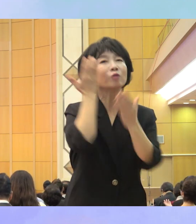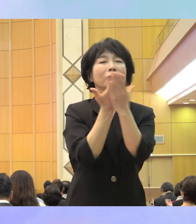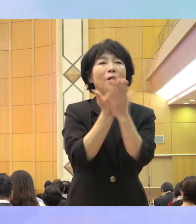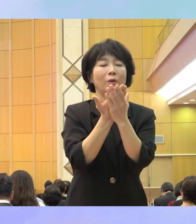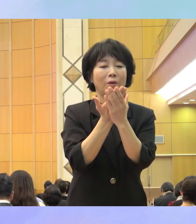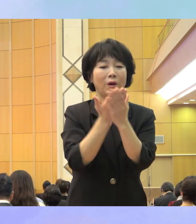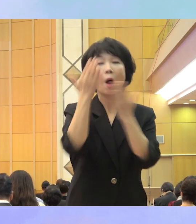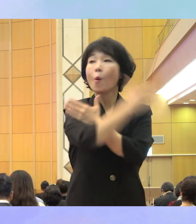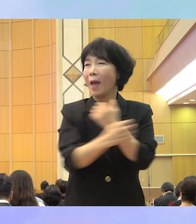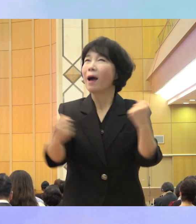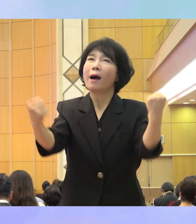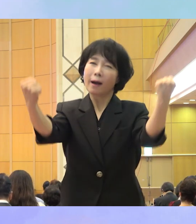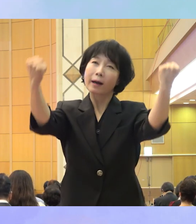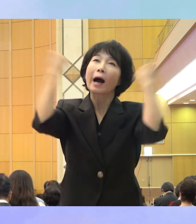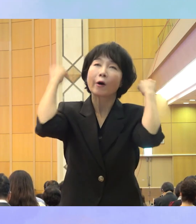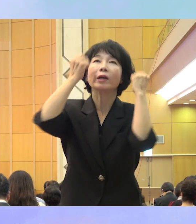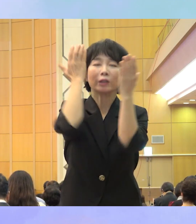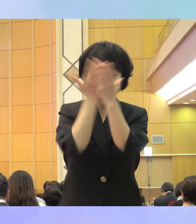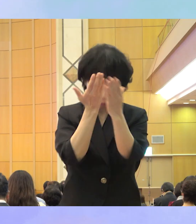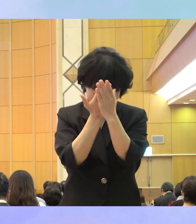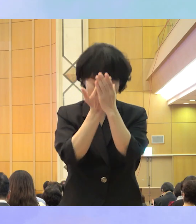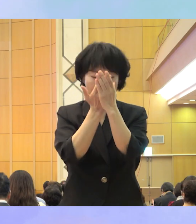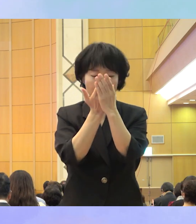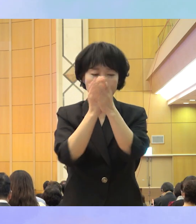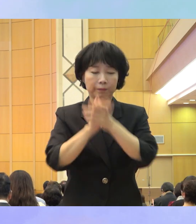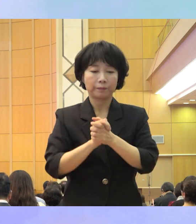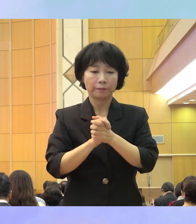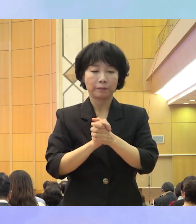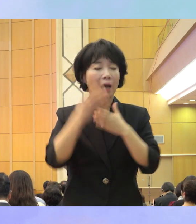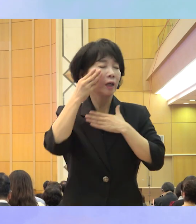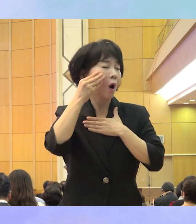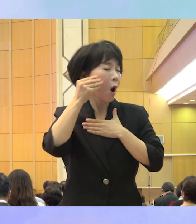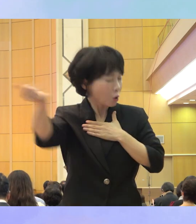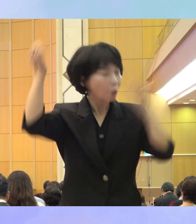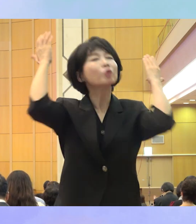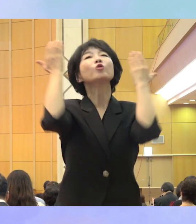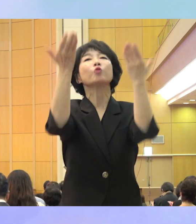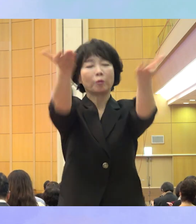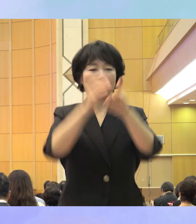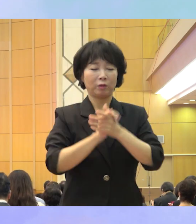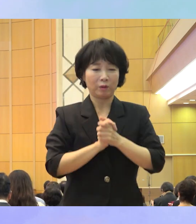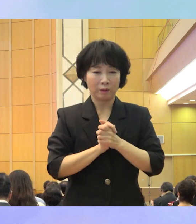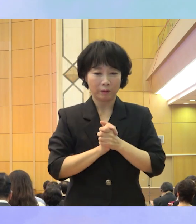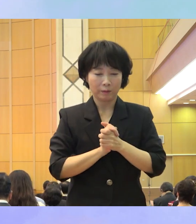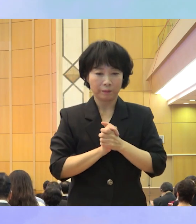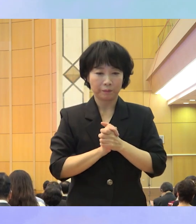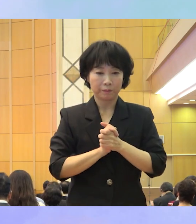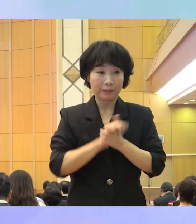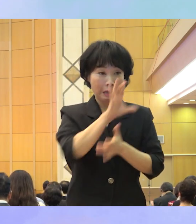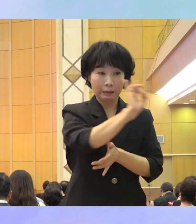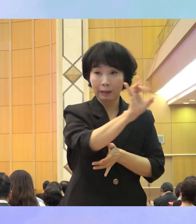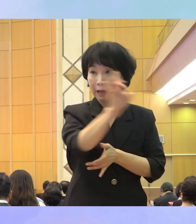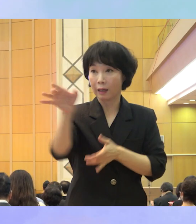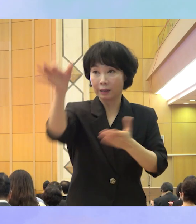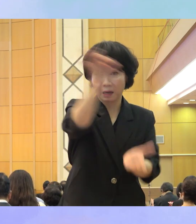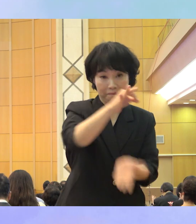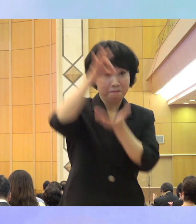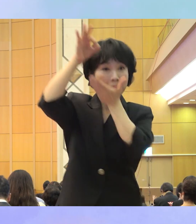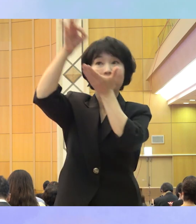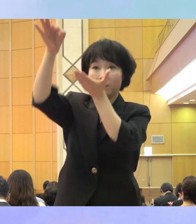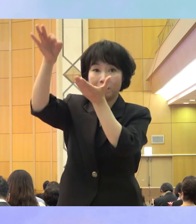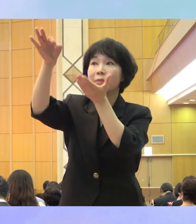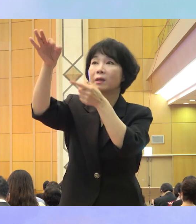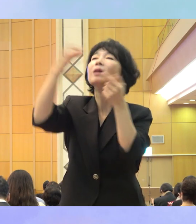하시고 강건케 하옵소서. 형통케 하옵소서. 드린 예물에